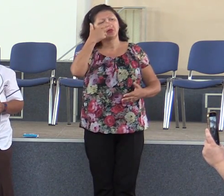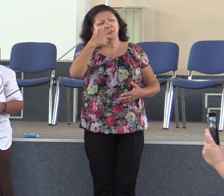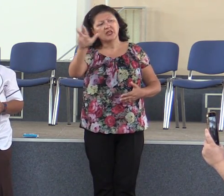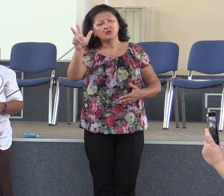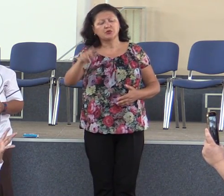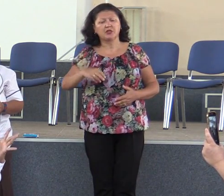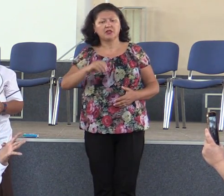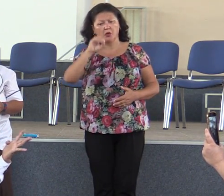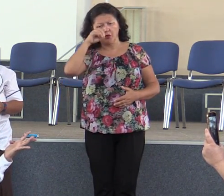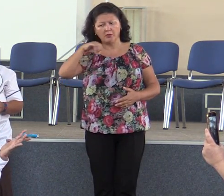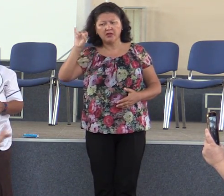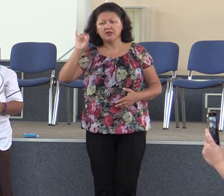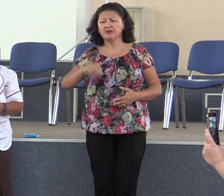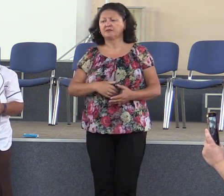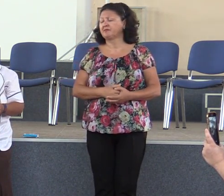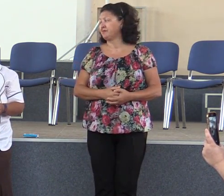300 de oameni